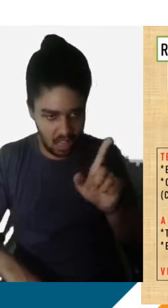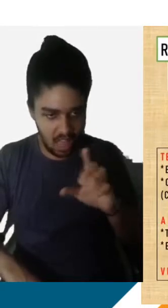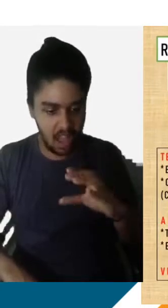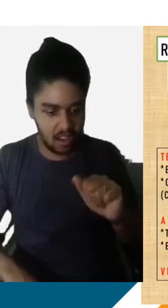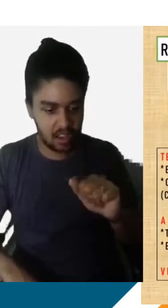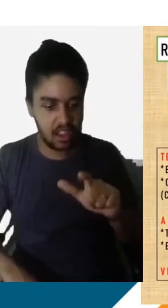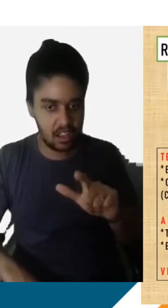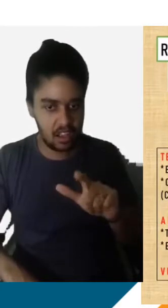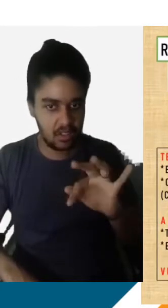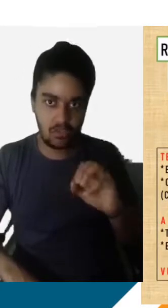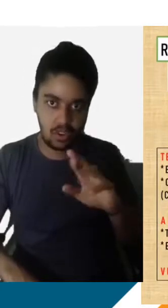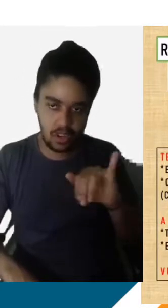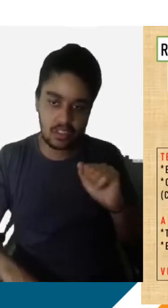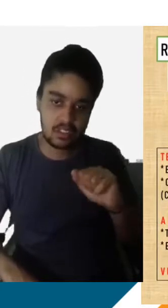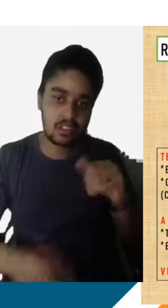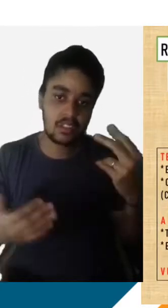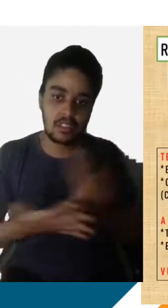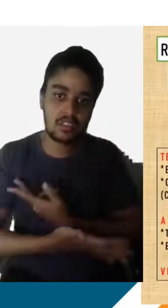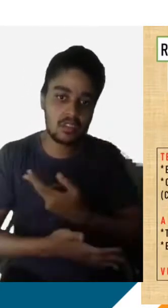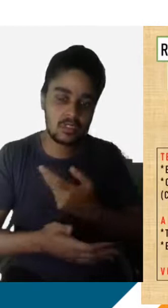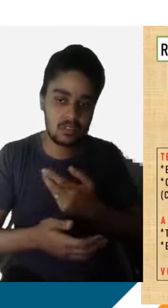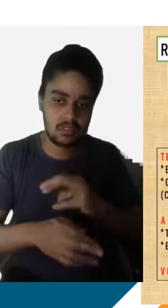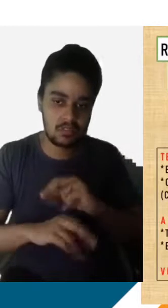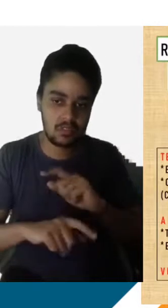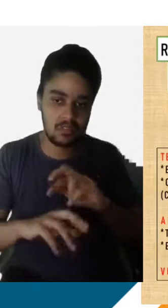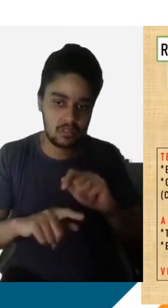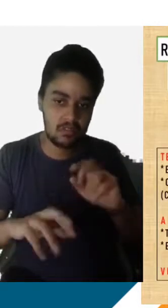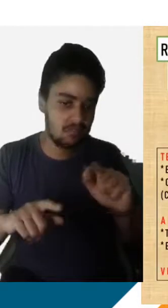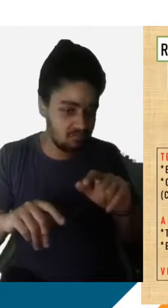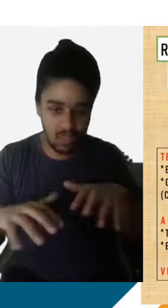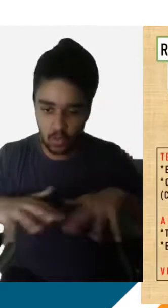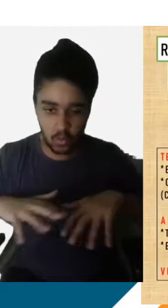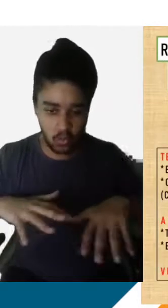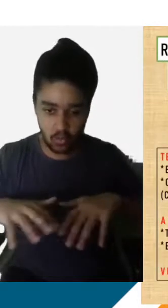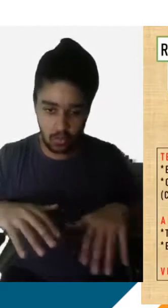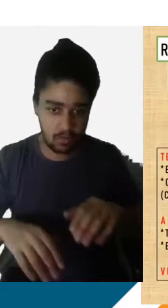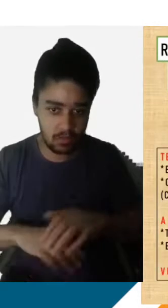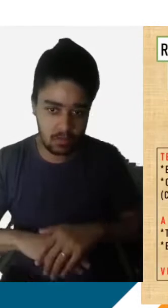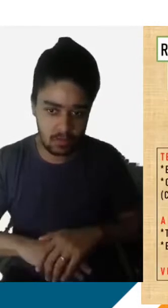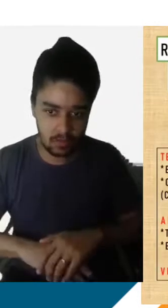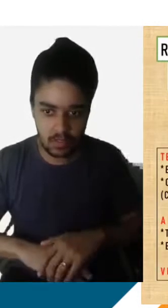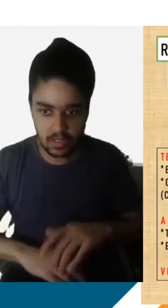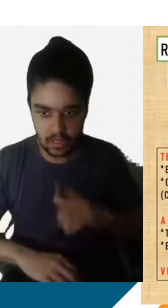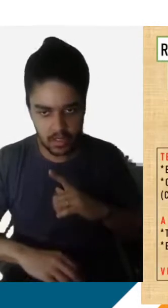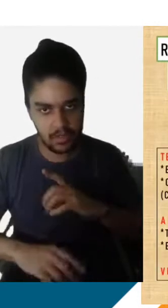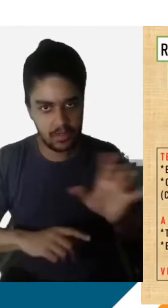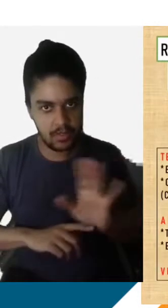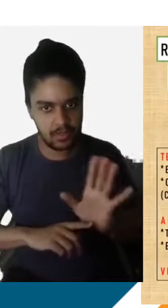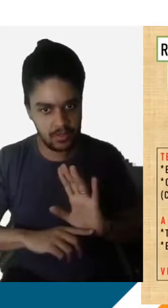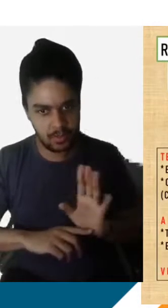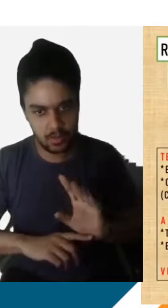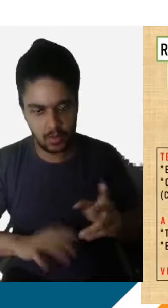no estado da Califórnia, nos Estados Unidos, que desencadeia uma série de terremotos, de tremores. Existe até um